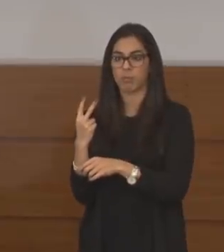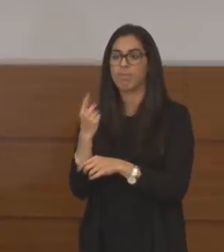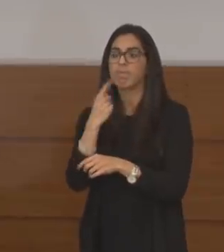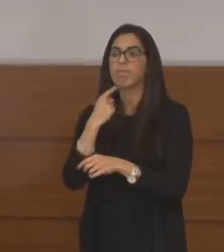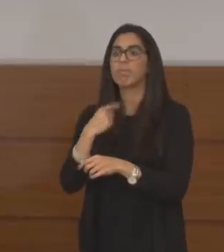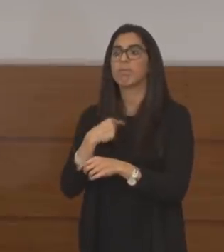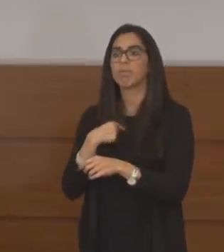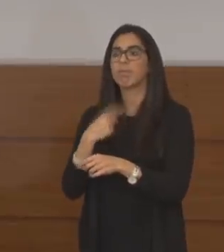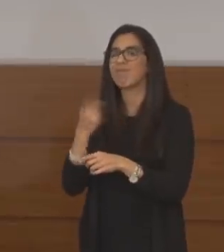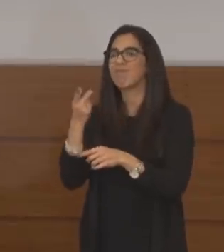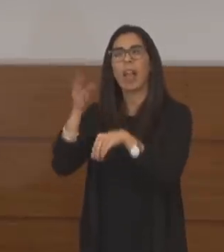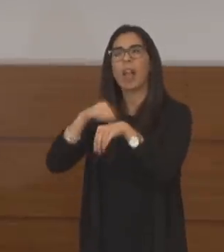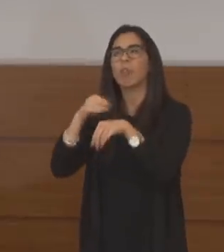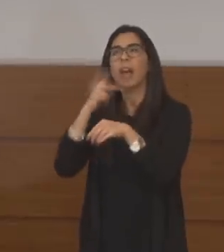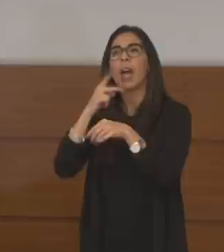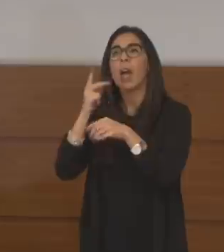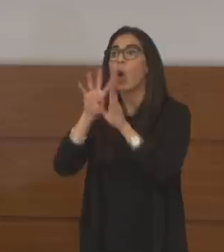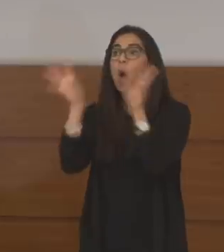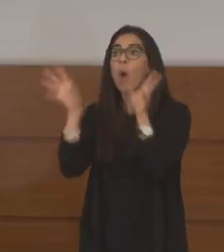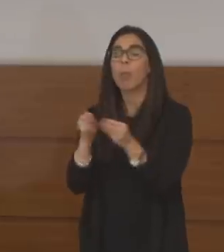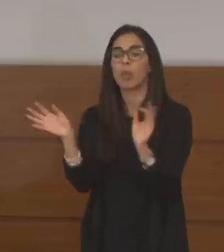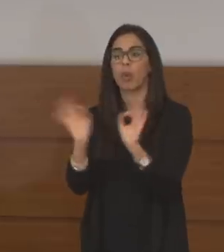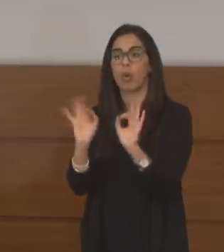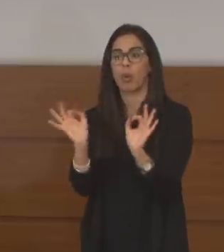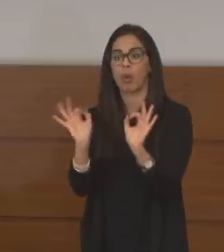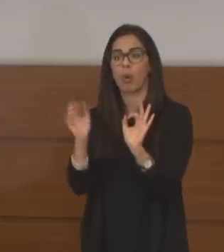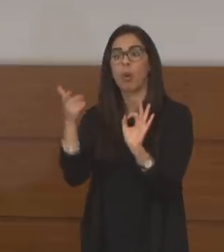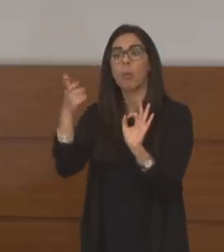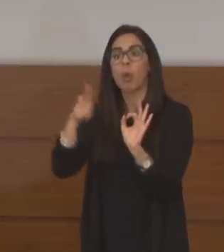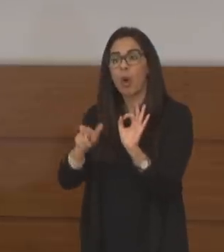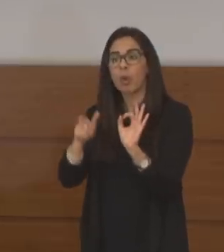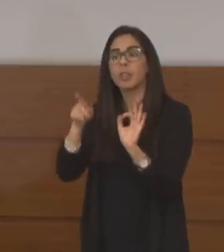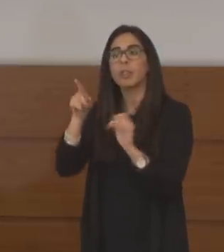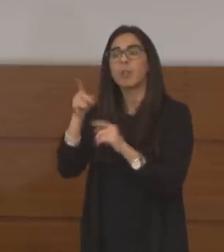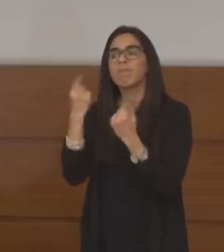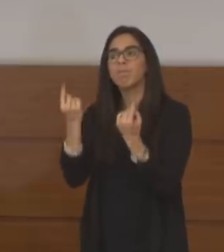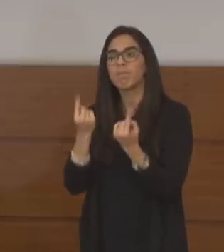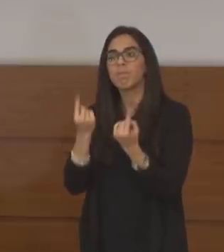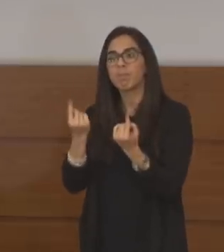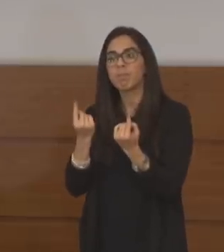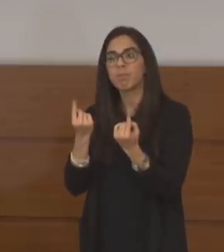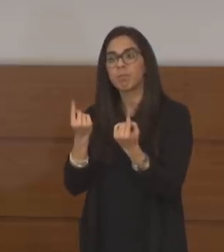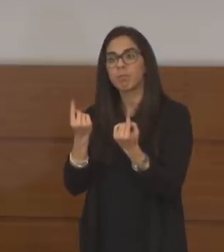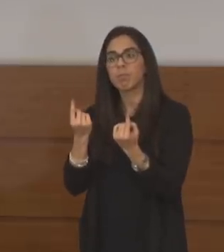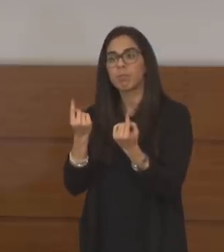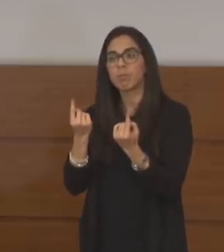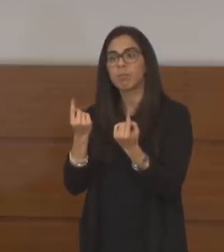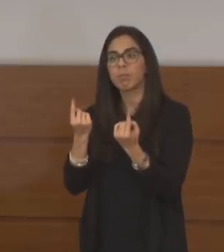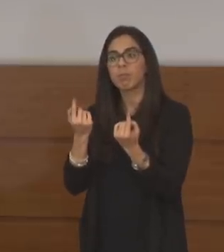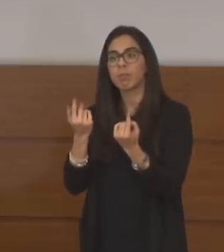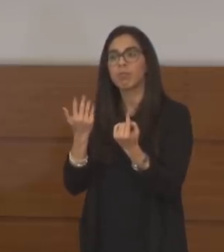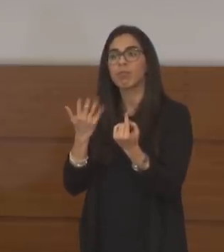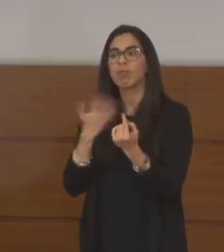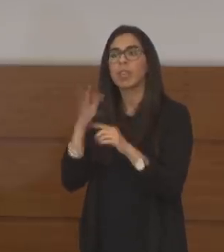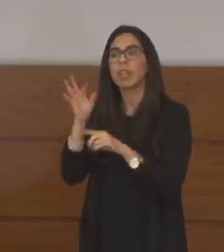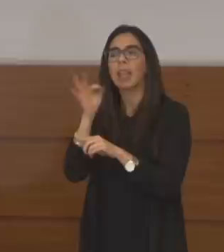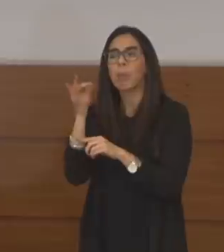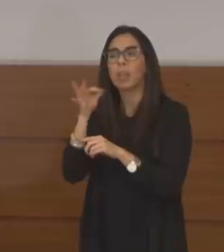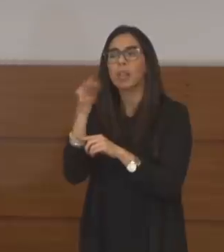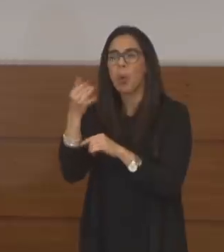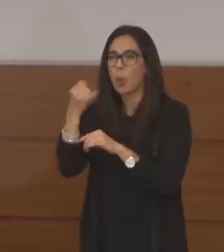non completo perché erano in attesa di ricevere comunicazione degli esiti degli ulteriori